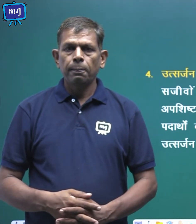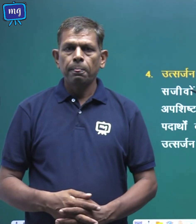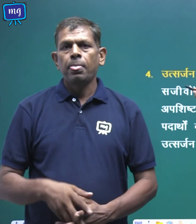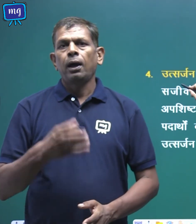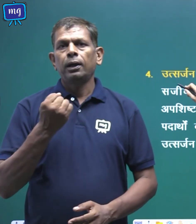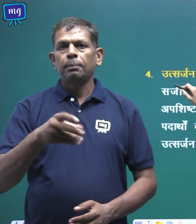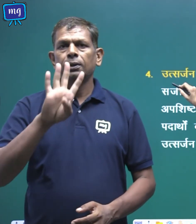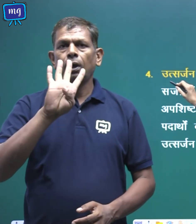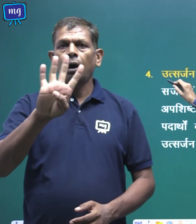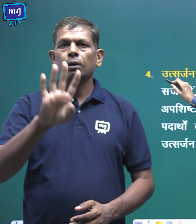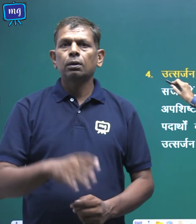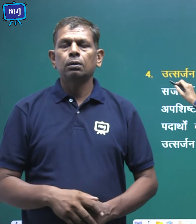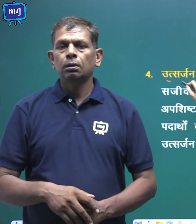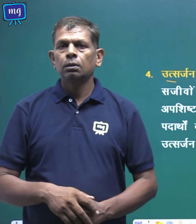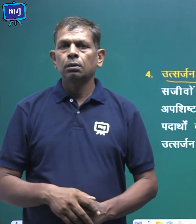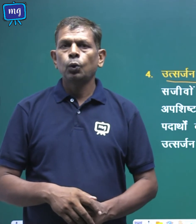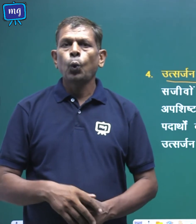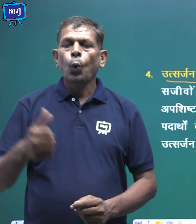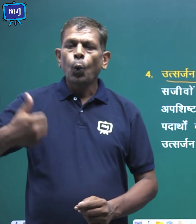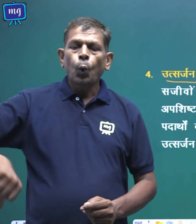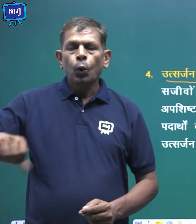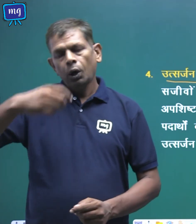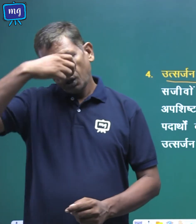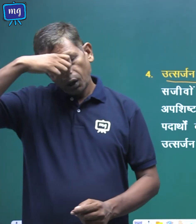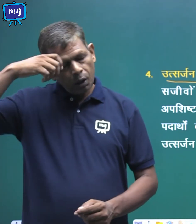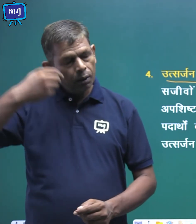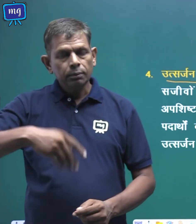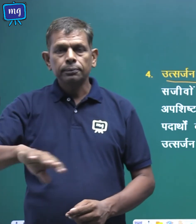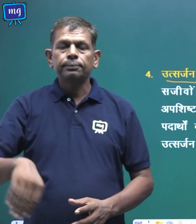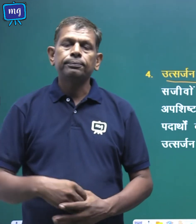नंबर 4, उत्सर्जन।